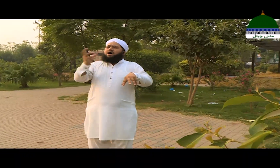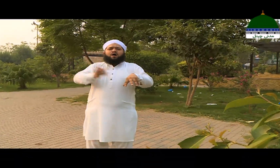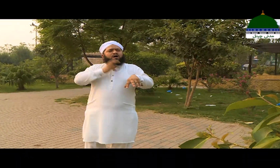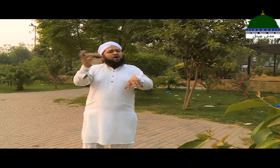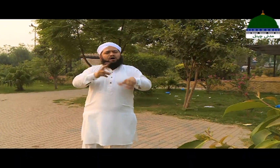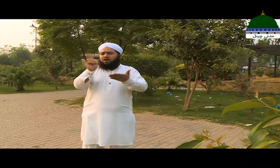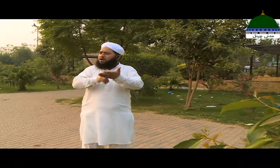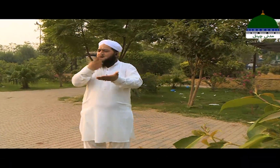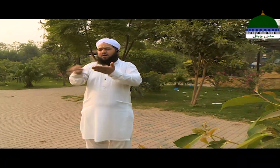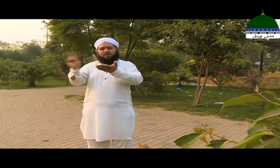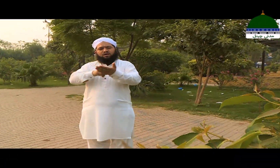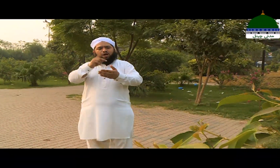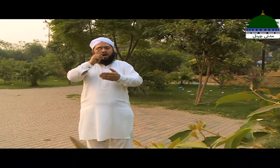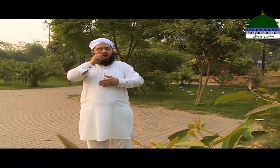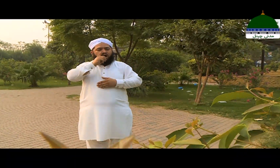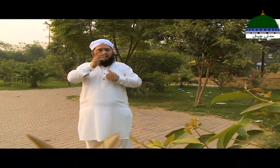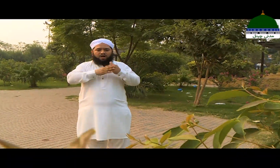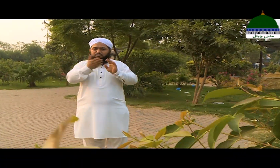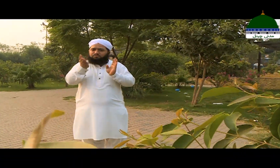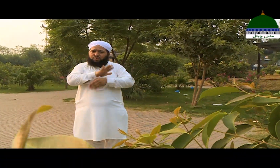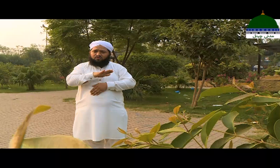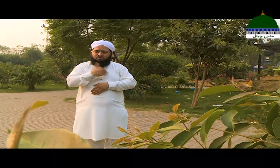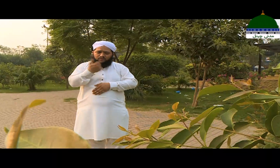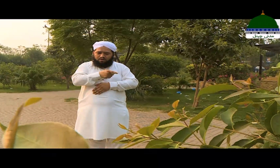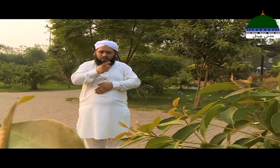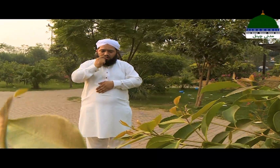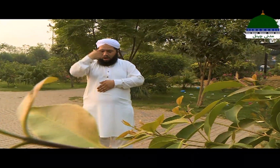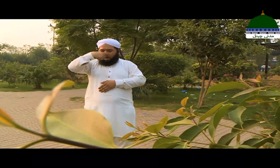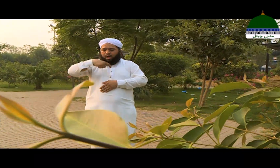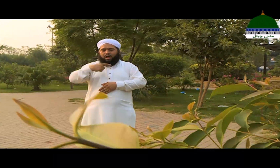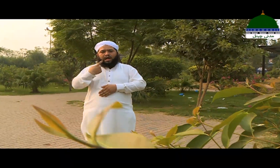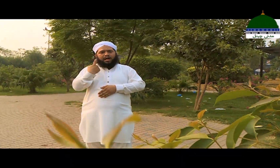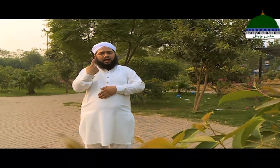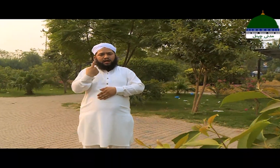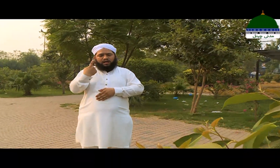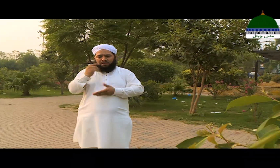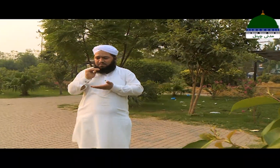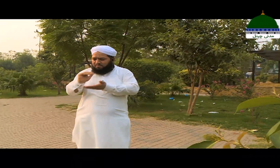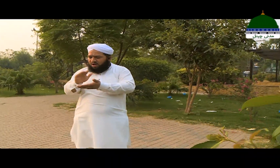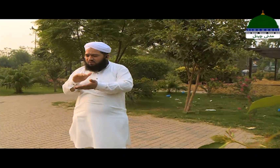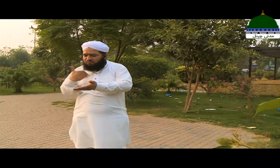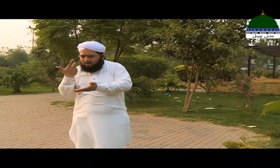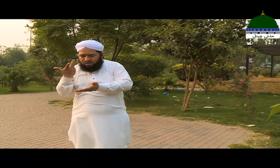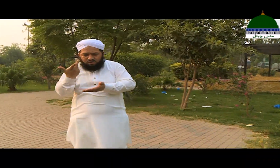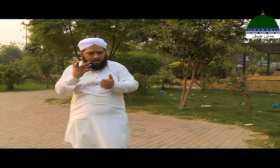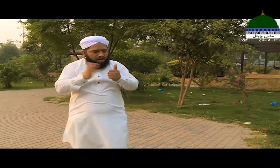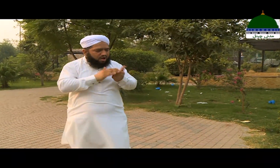اور تڑپ تڑپ کر ہلاک ہو گئی۔ اب وہ لالچی شخص اکیلا رہ گیا، نہ اولاد رہی اور نہ ہی